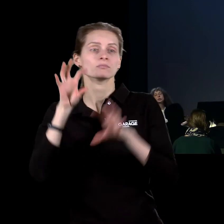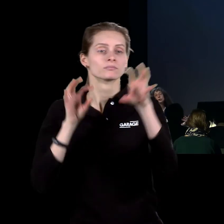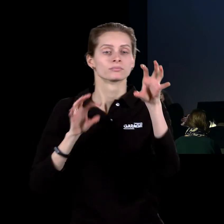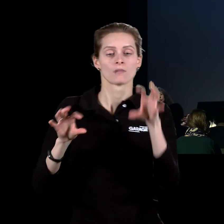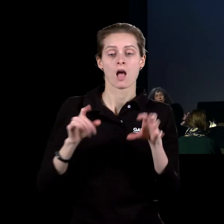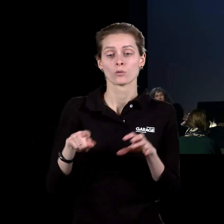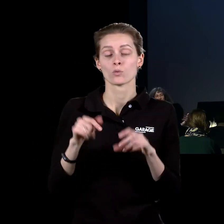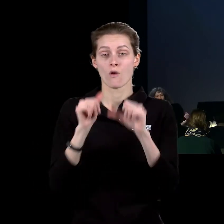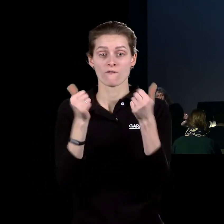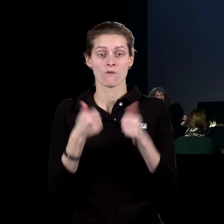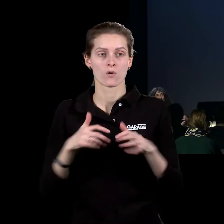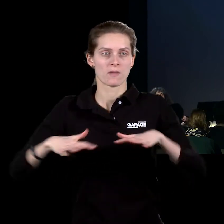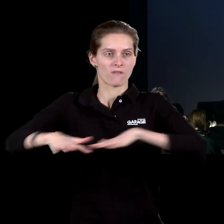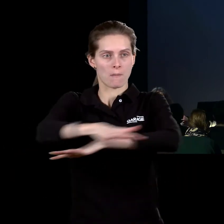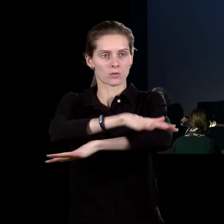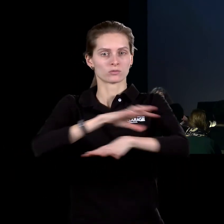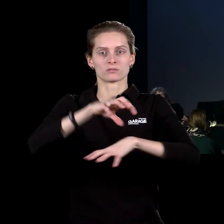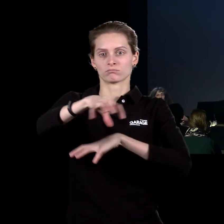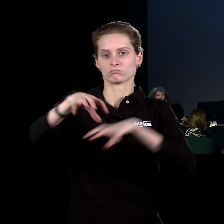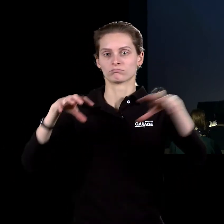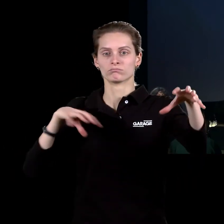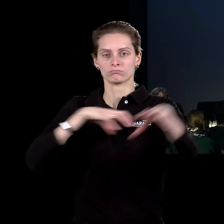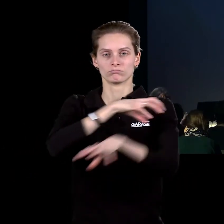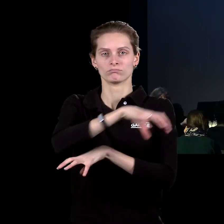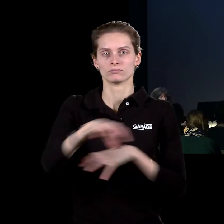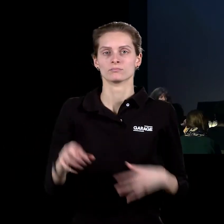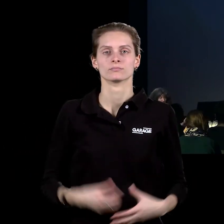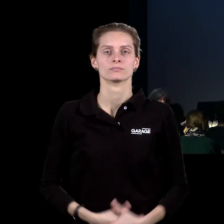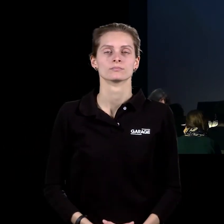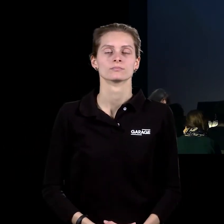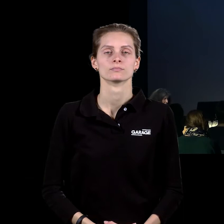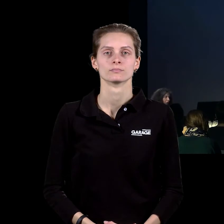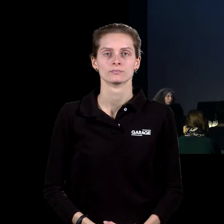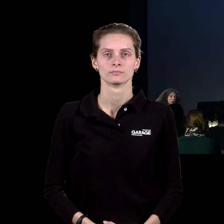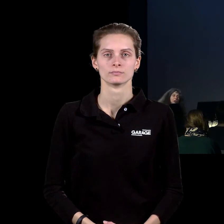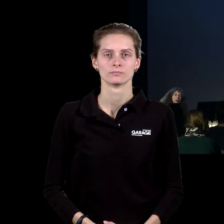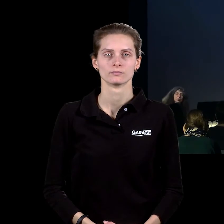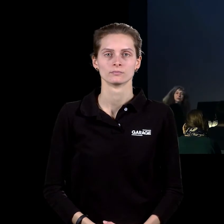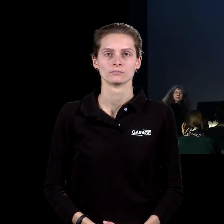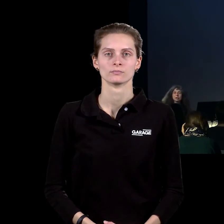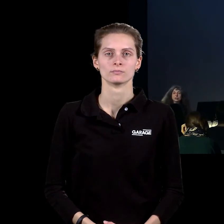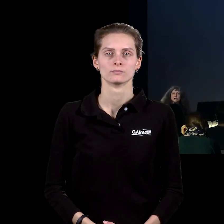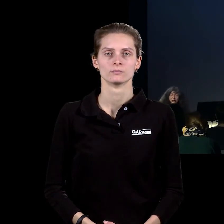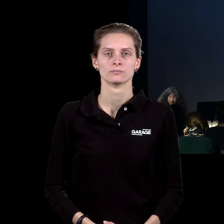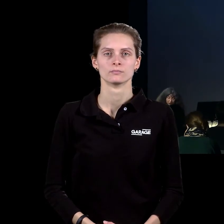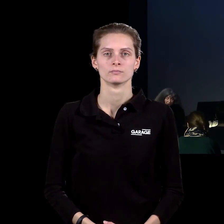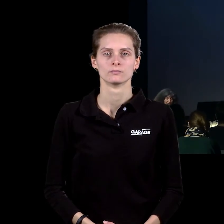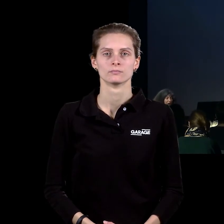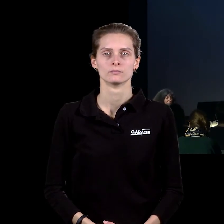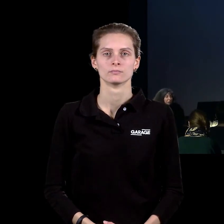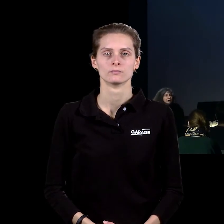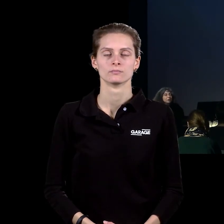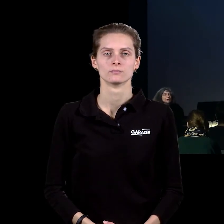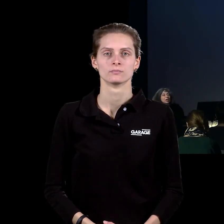формы просто располагаются в пространстве. Вот эта работа с пространством — это то, чем занимает, как бы, то, чем тогда занимается Хессе